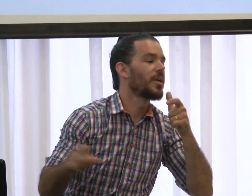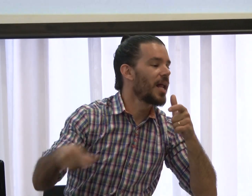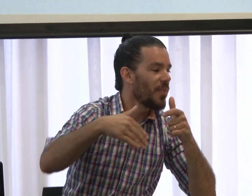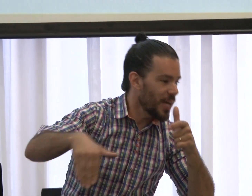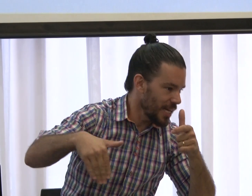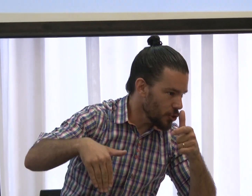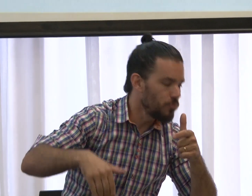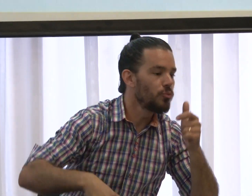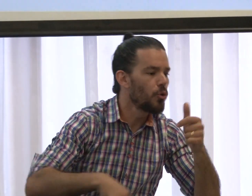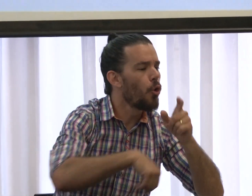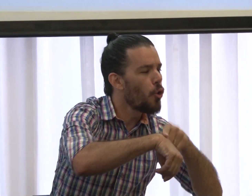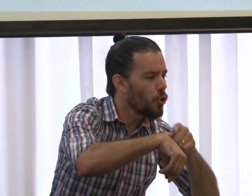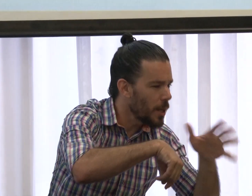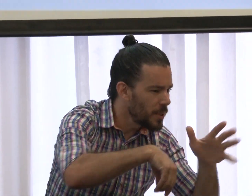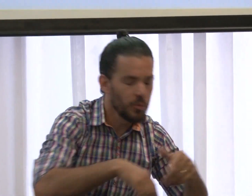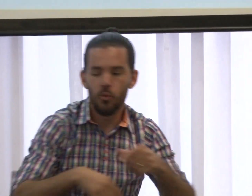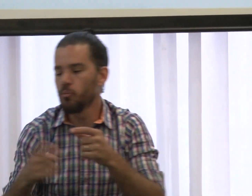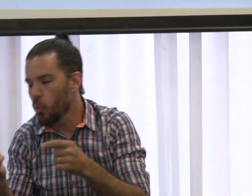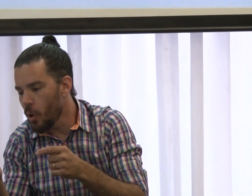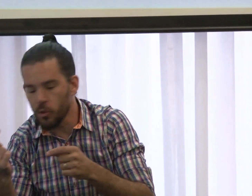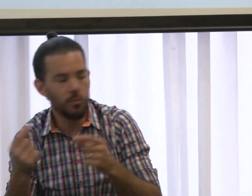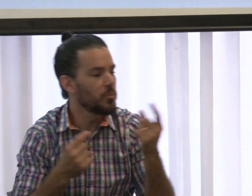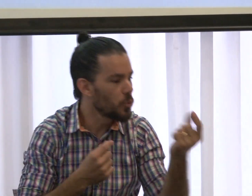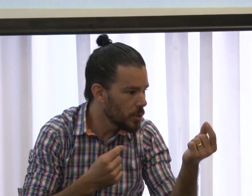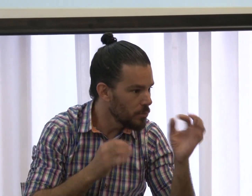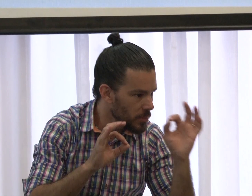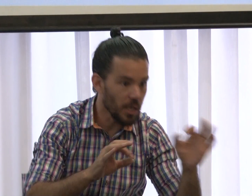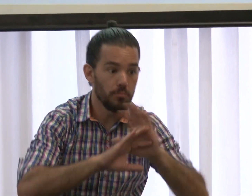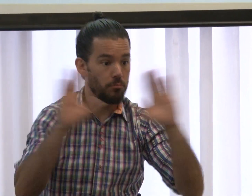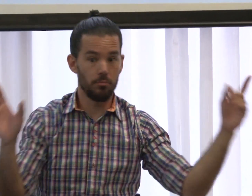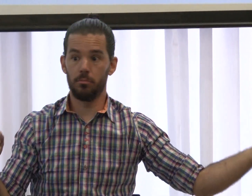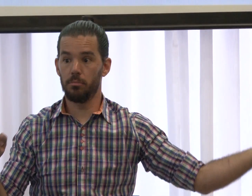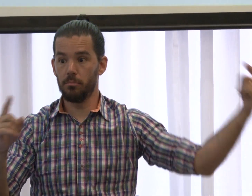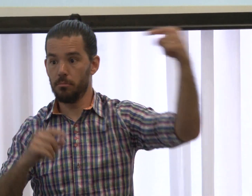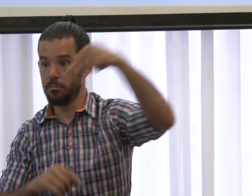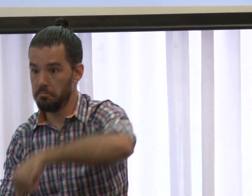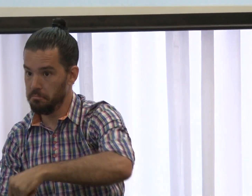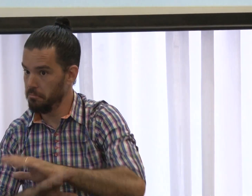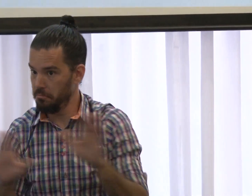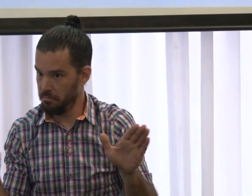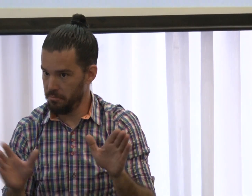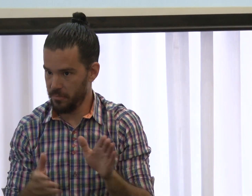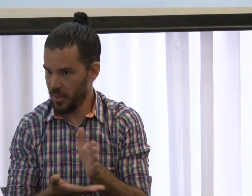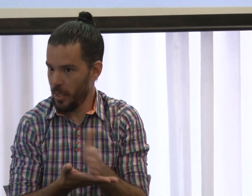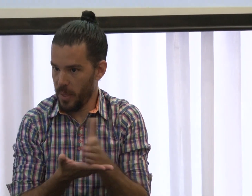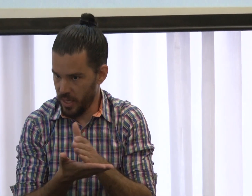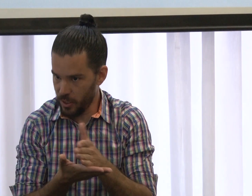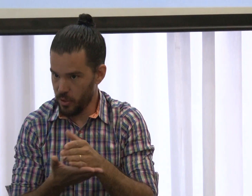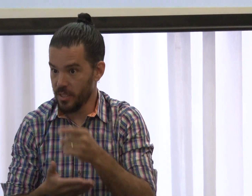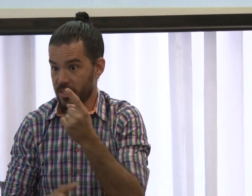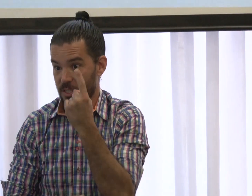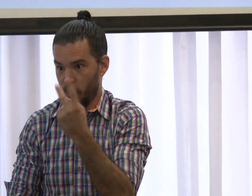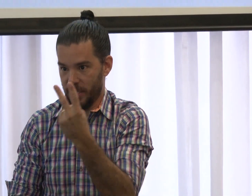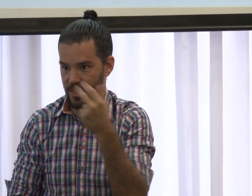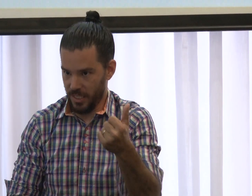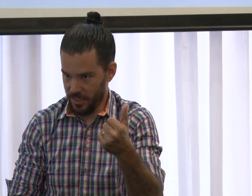estás? Entonces le decía mi dirección, más o menos cuánto tardaba, cuál era el precio y demás. Y ahí directamente me traían el servicio, todo a través